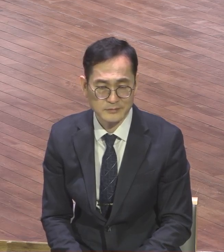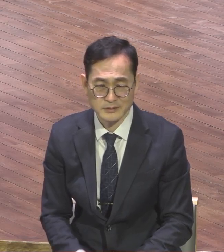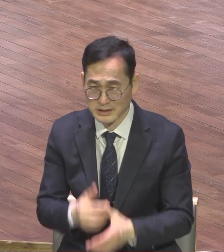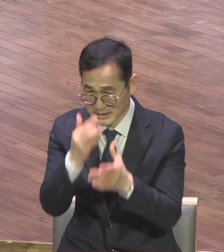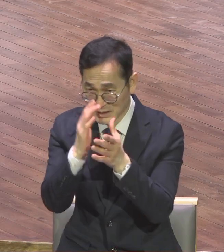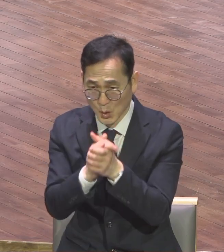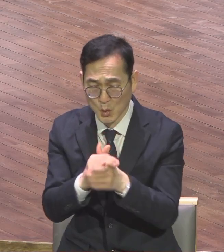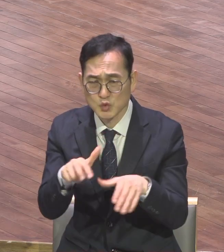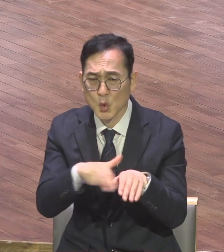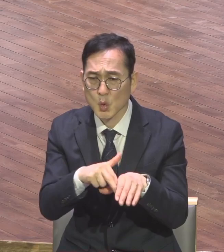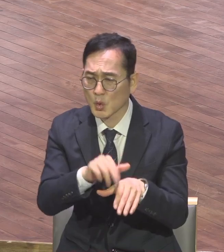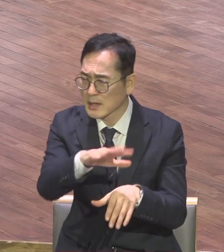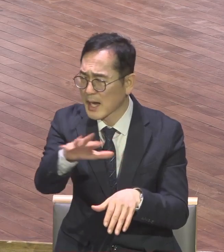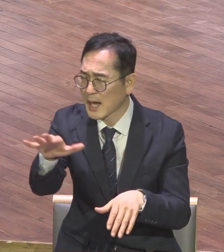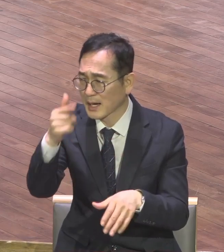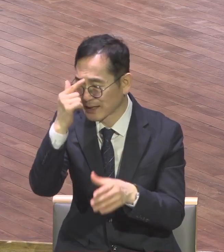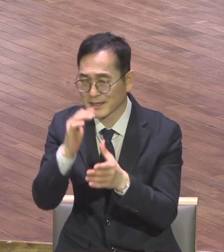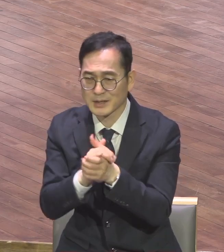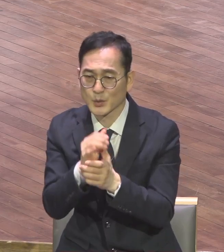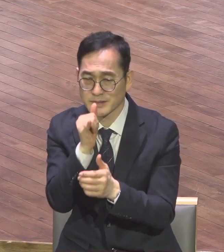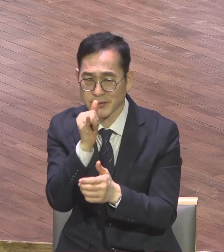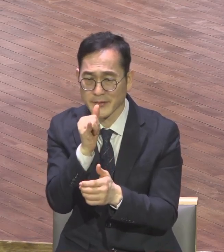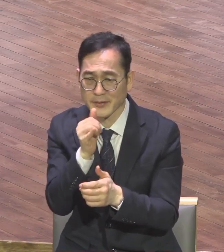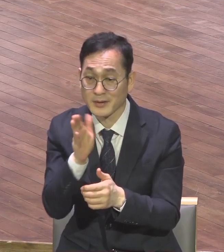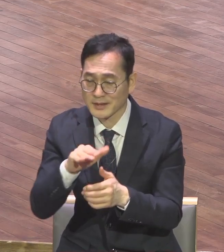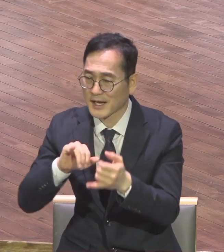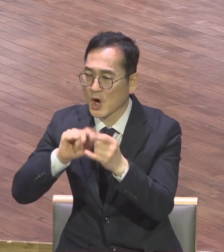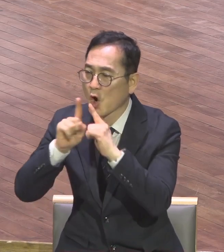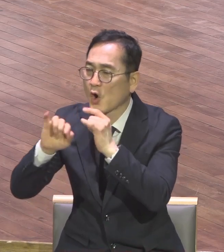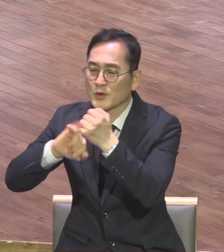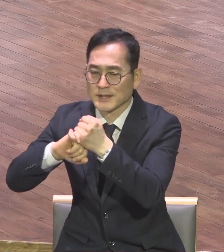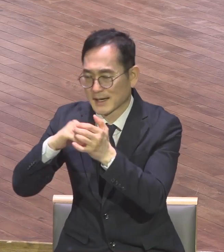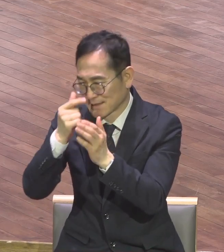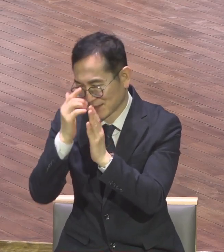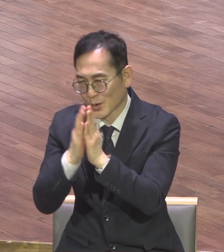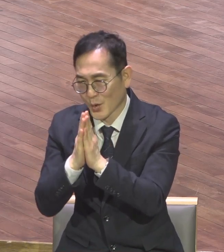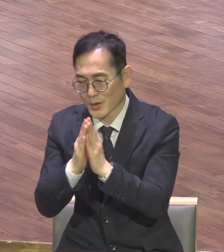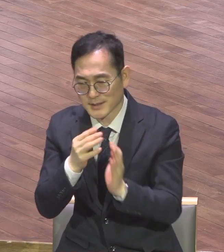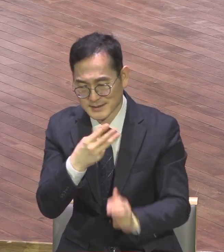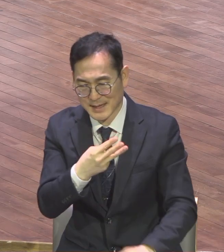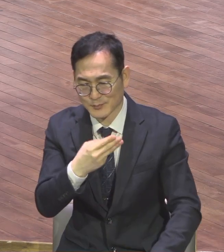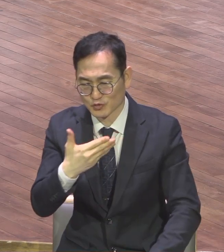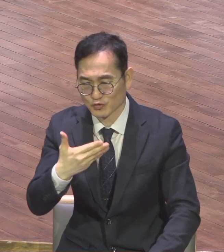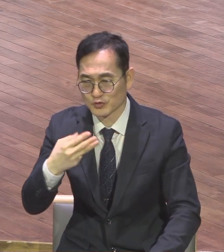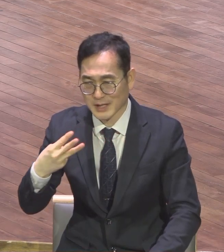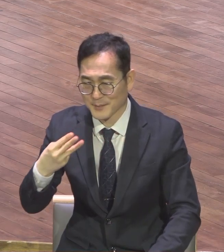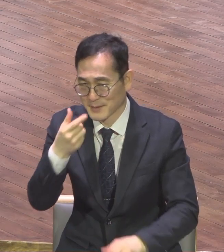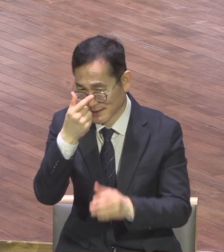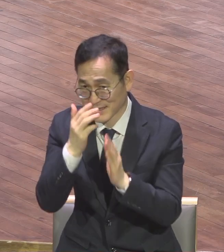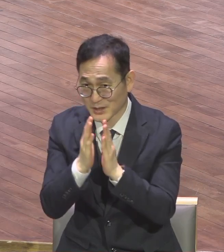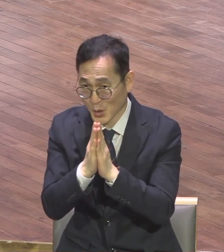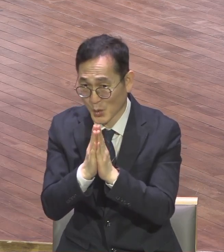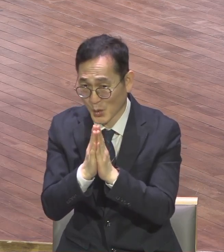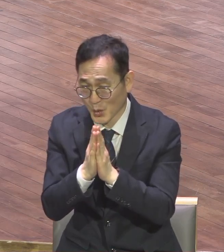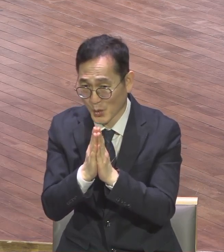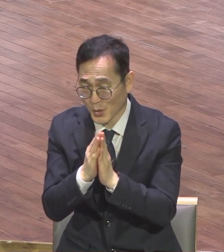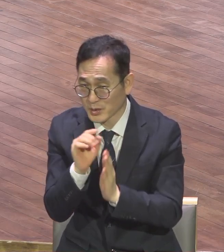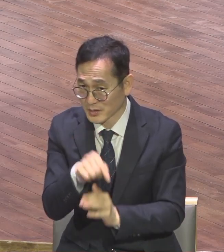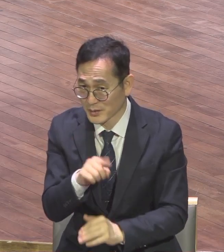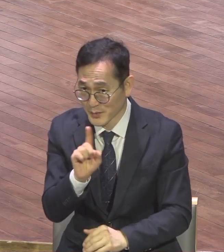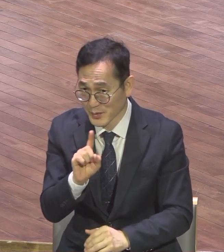기도 안 하나? 응답 못 받아요. 언약 기도하시 바랍니다. 특별히 393 기도와 393 기도. 393이